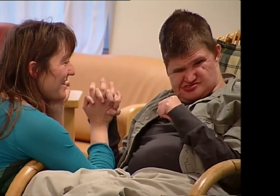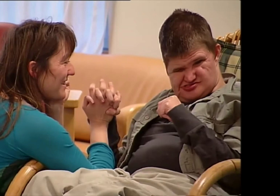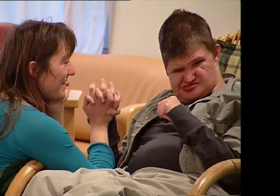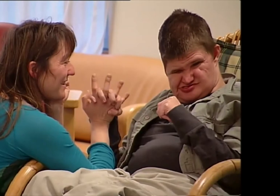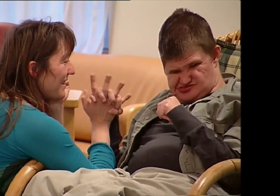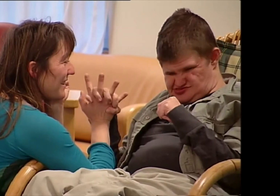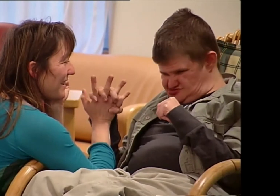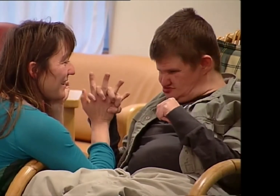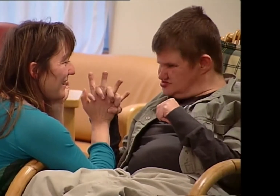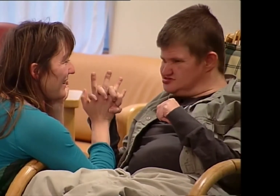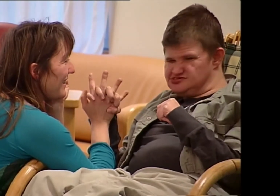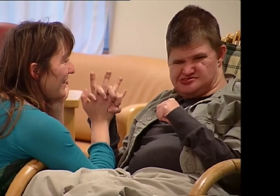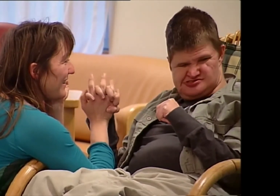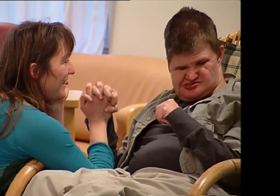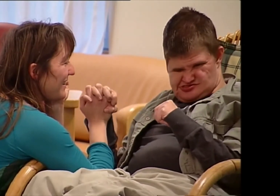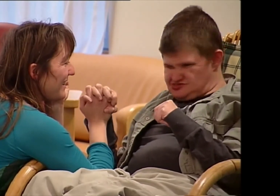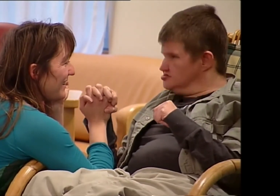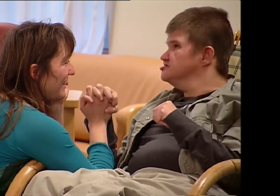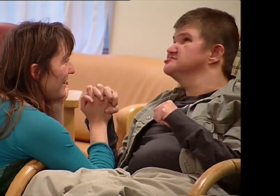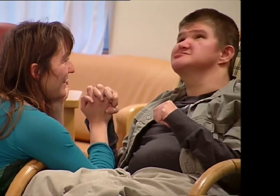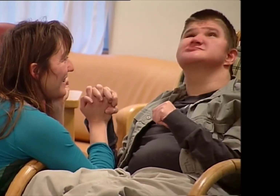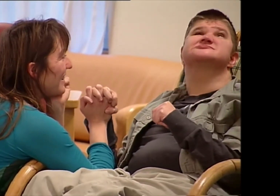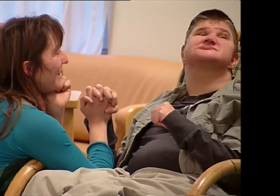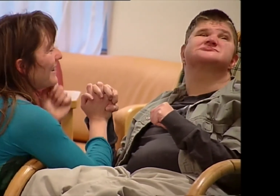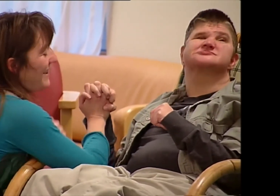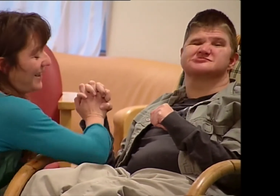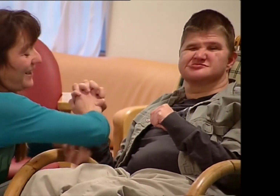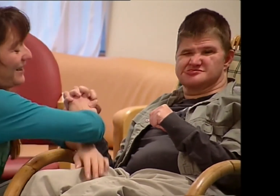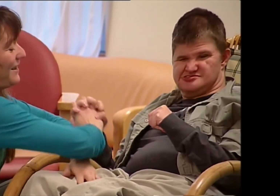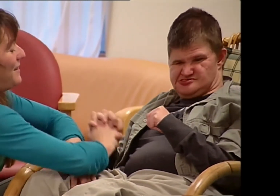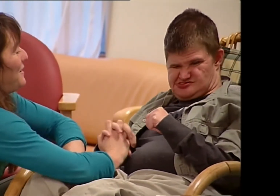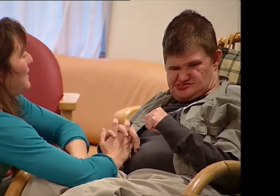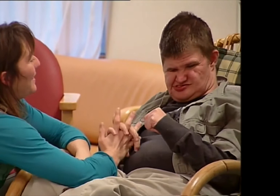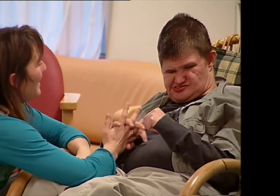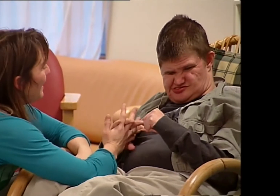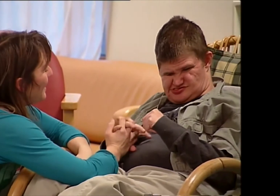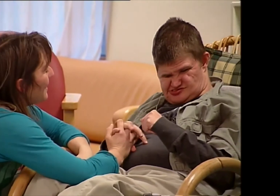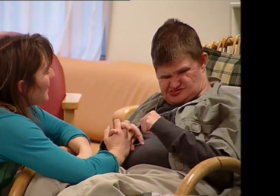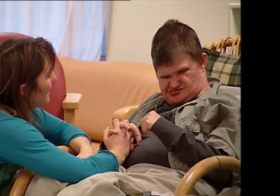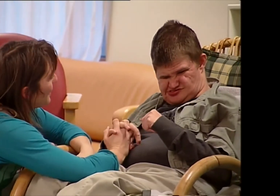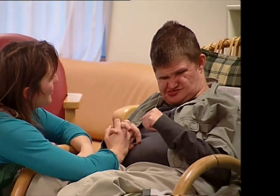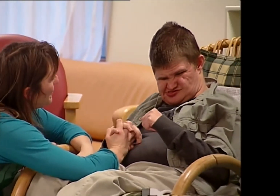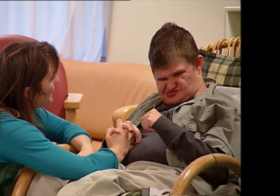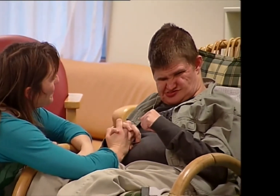Alleen op de wereld. De begeleiders van Corrie proberen hem prikkelingen en ervaringen van buitenaf te laten